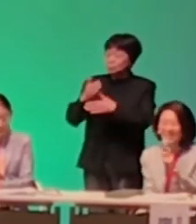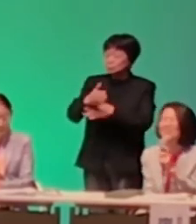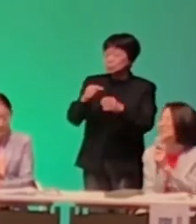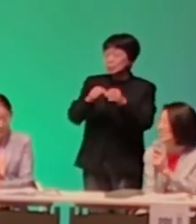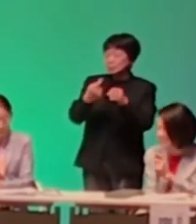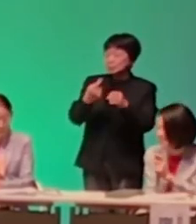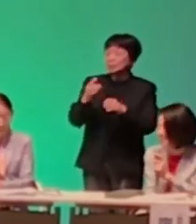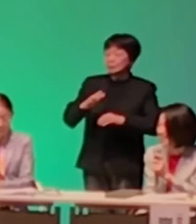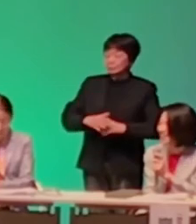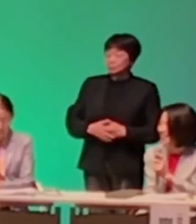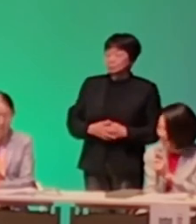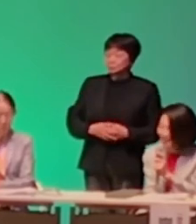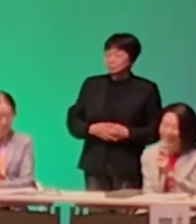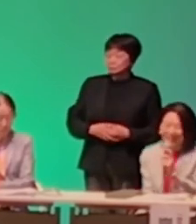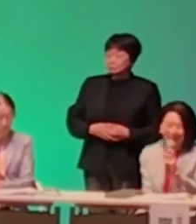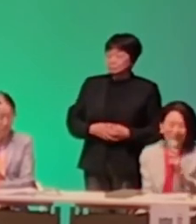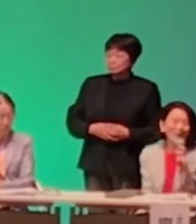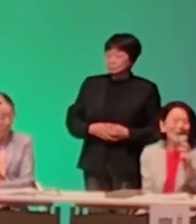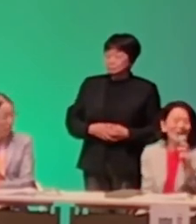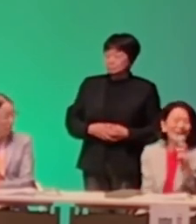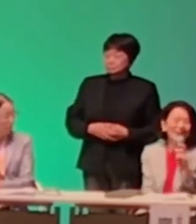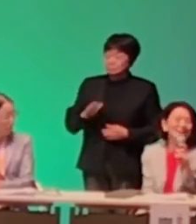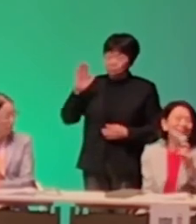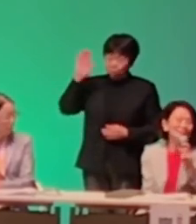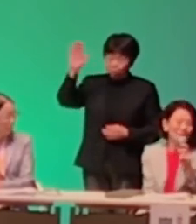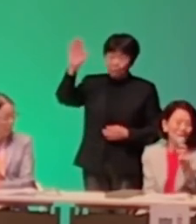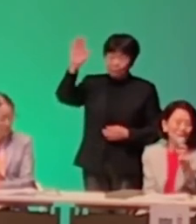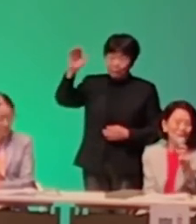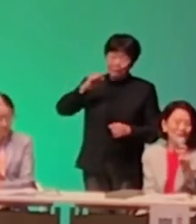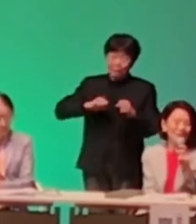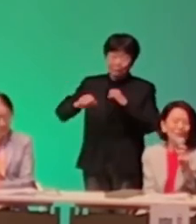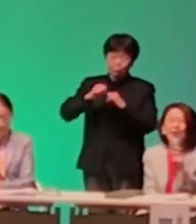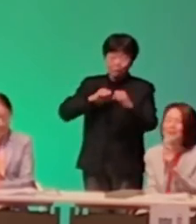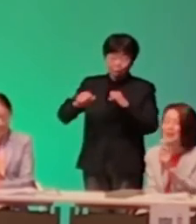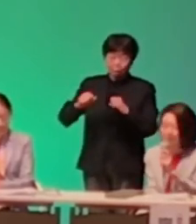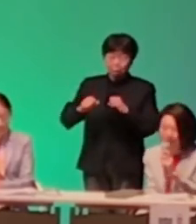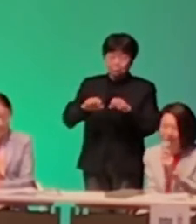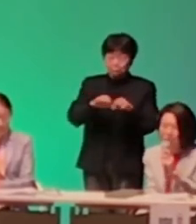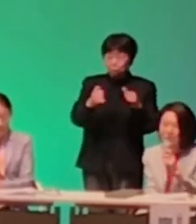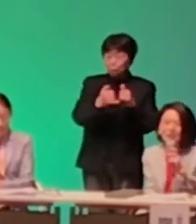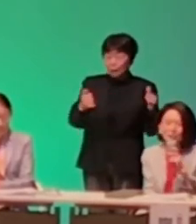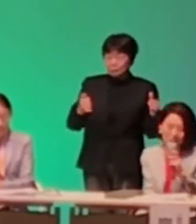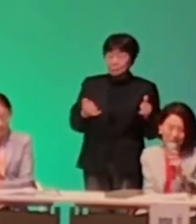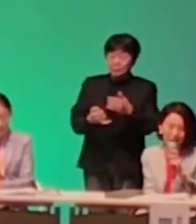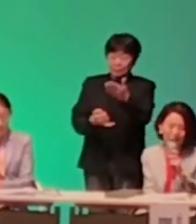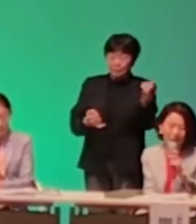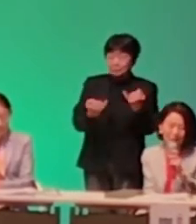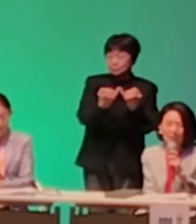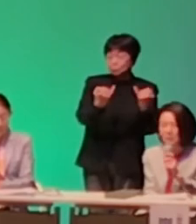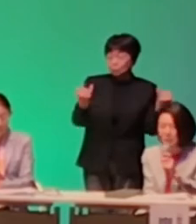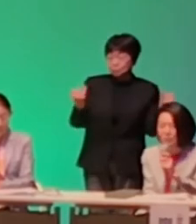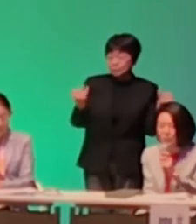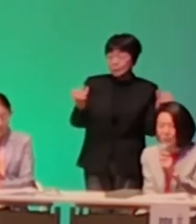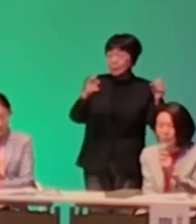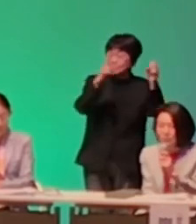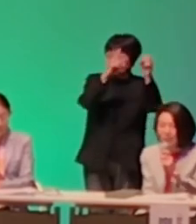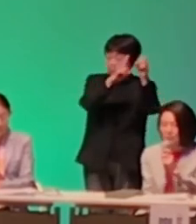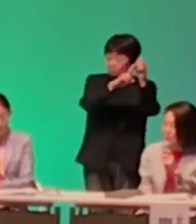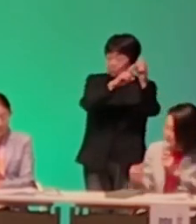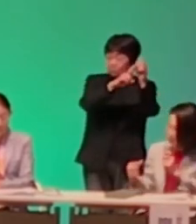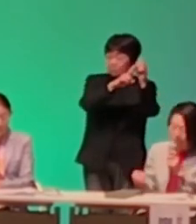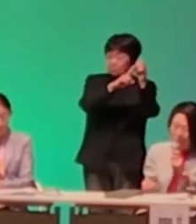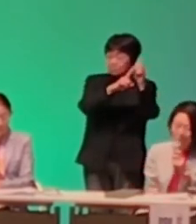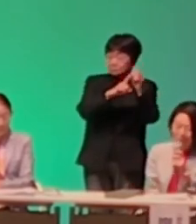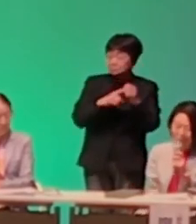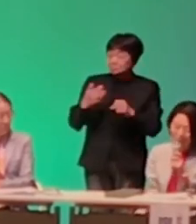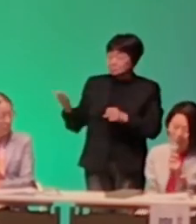というふうに思っています。で、これから活躍する障害のある方、そして女性のためにも、ま